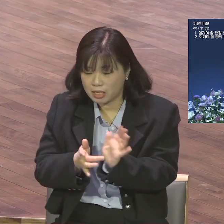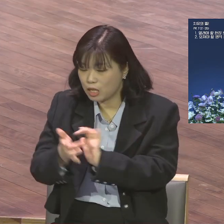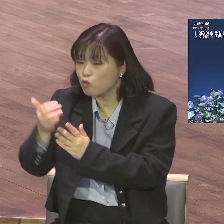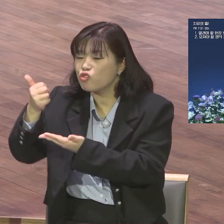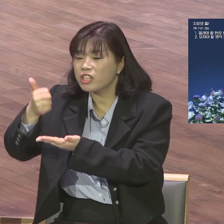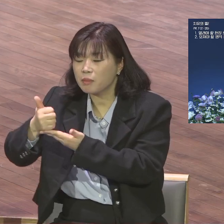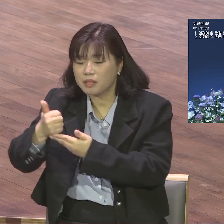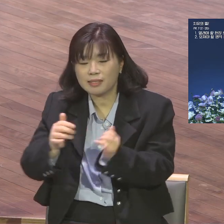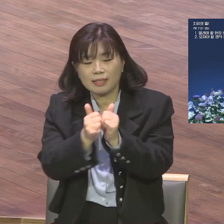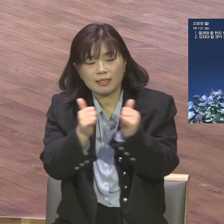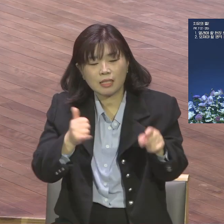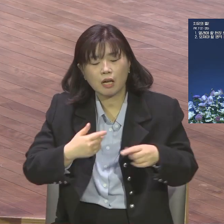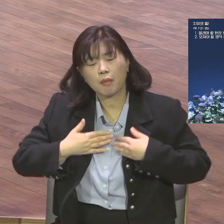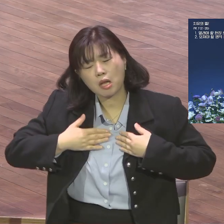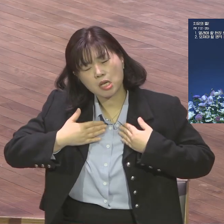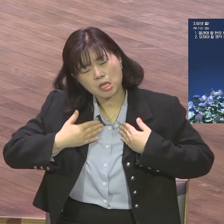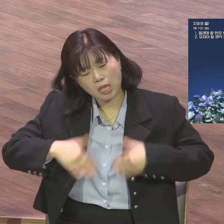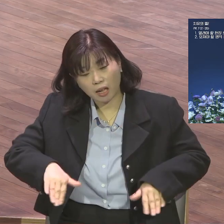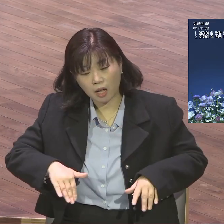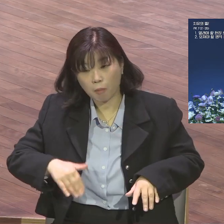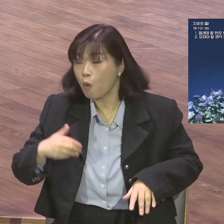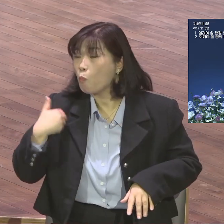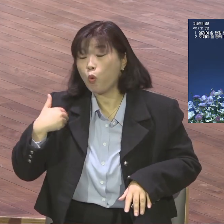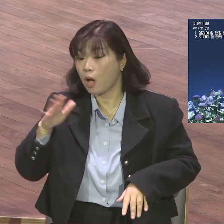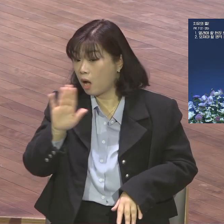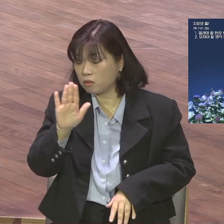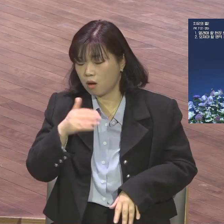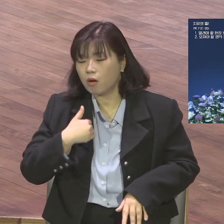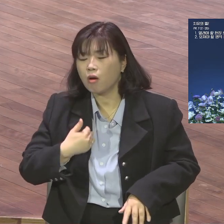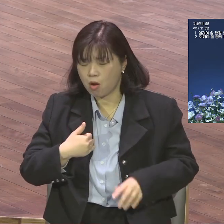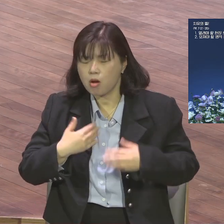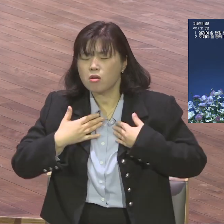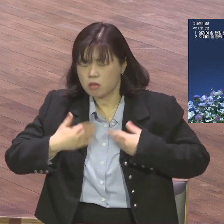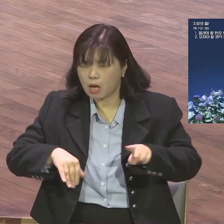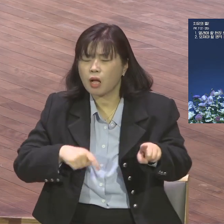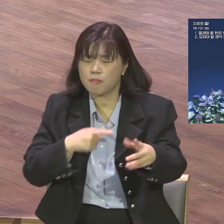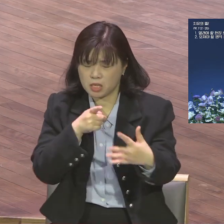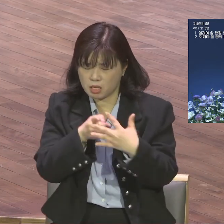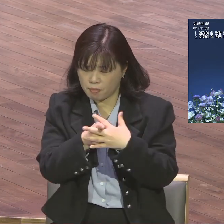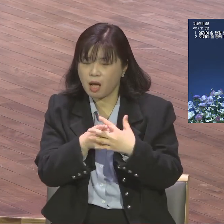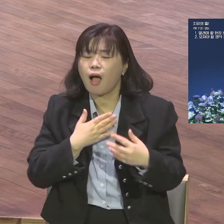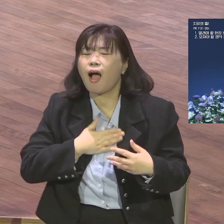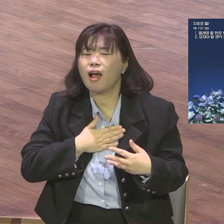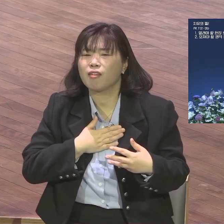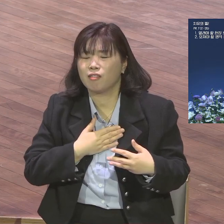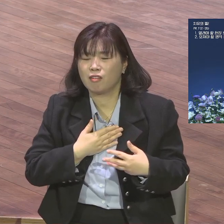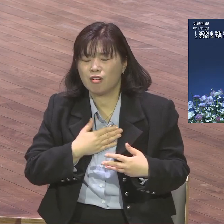연약함을 함께 동정하시는 분 그랬어요. 우리 연약함을